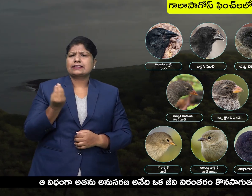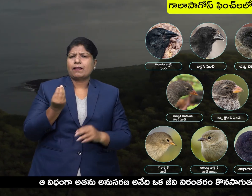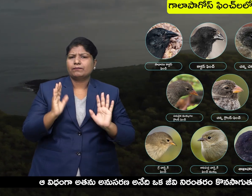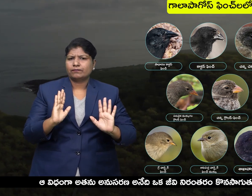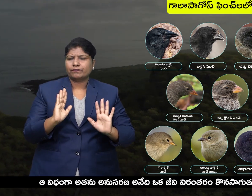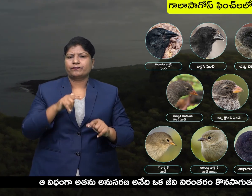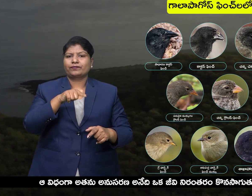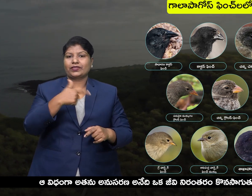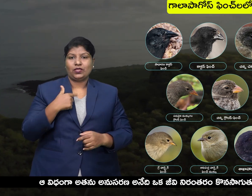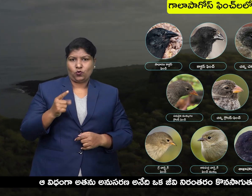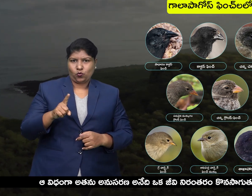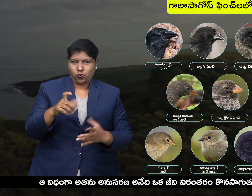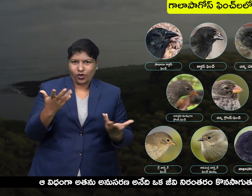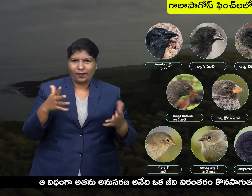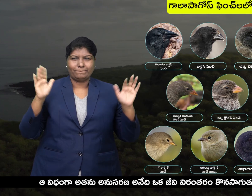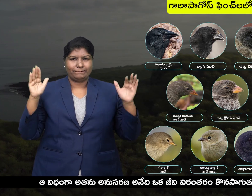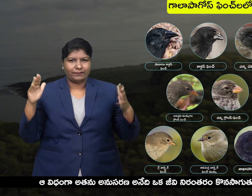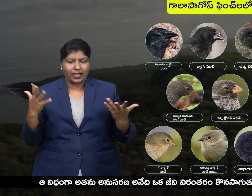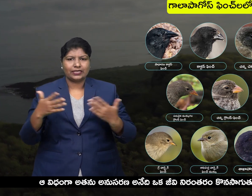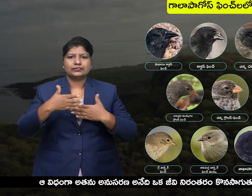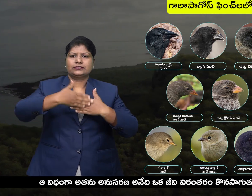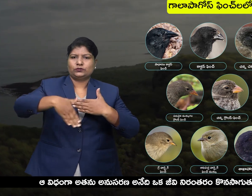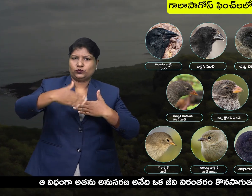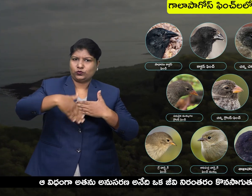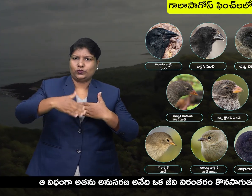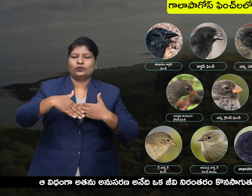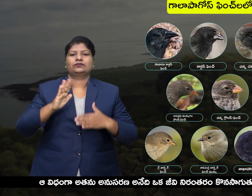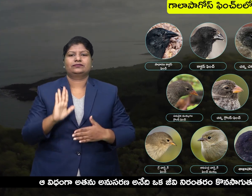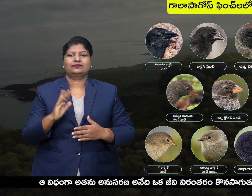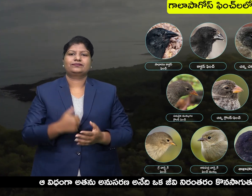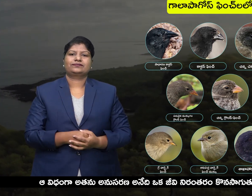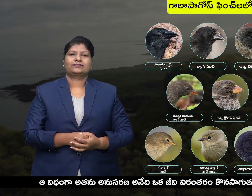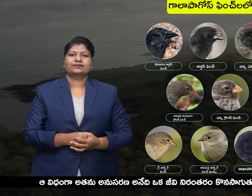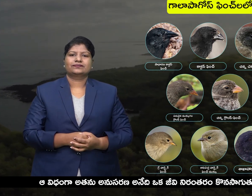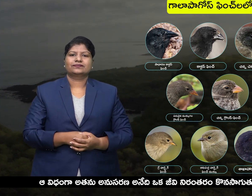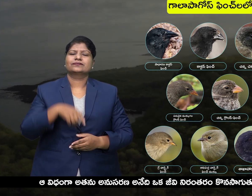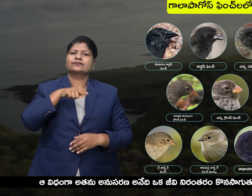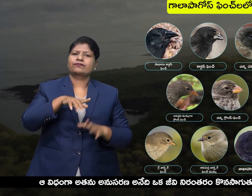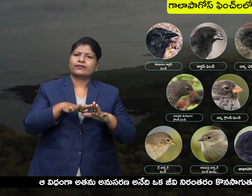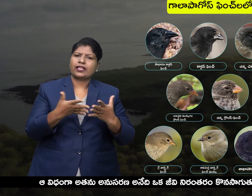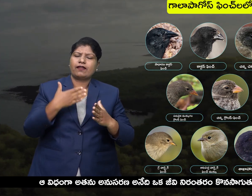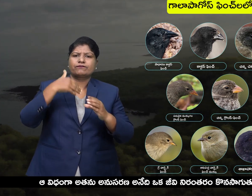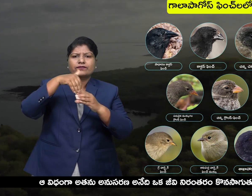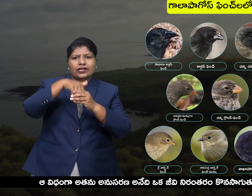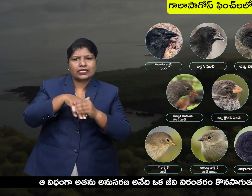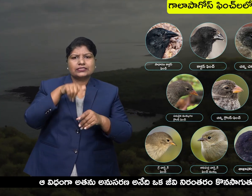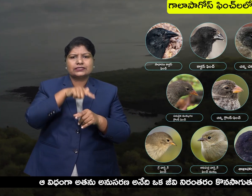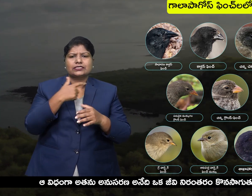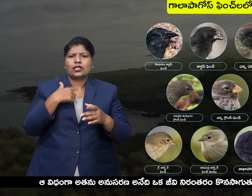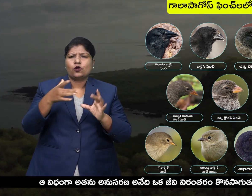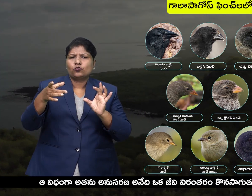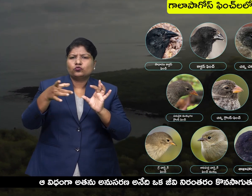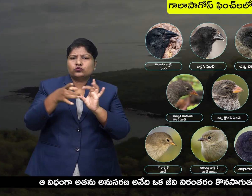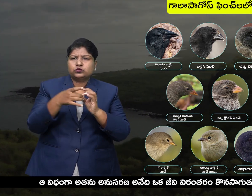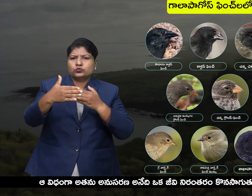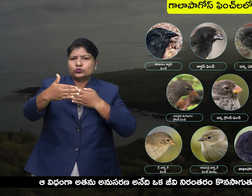ప్రత్యేకించి భౌగోళికంగా వేరుచేయబడిన ప్రాంతంలో చాలా దగ్గరి సంబంధం ఉన్న రూపాల్లో కూడా ఉంది.